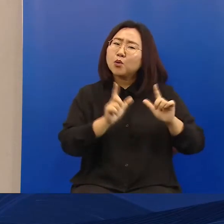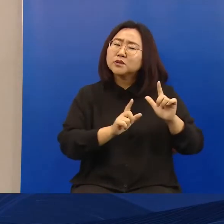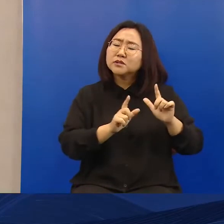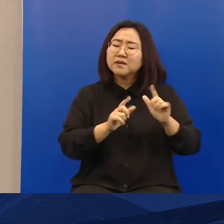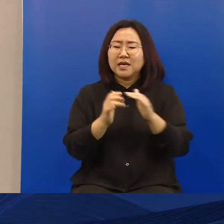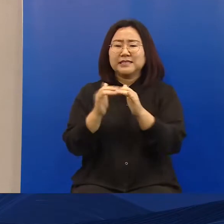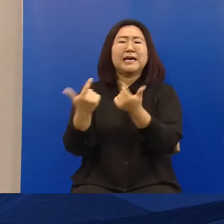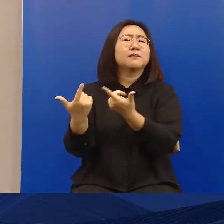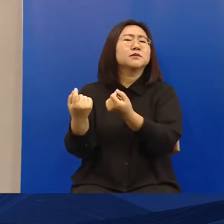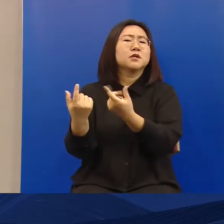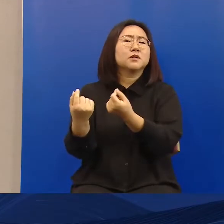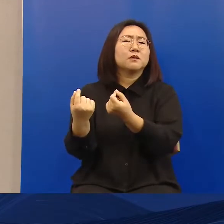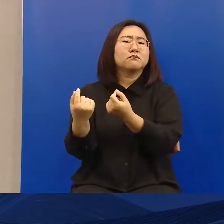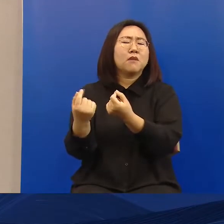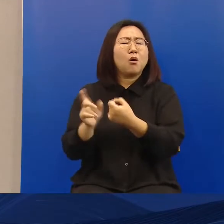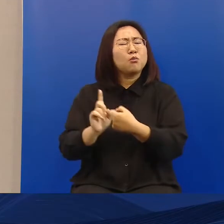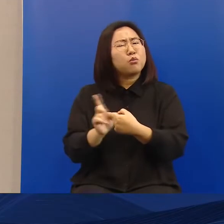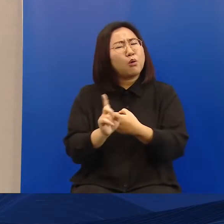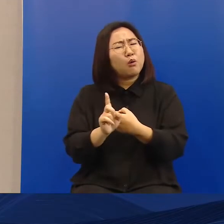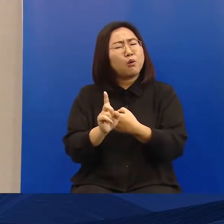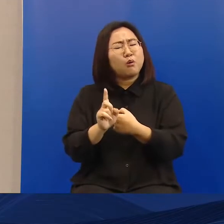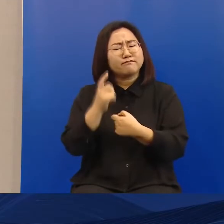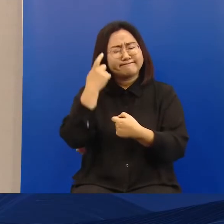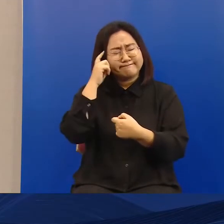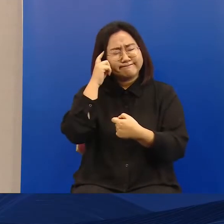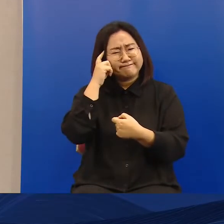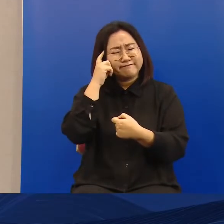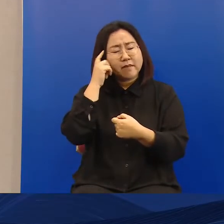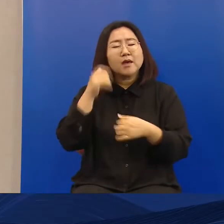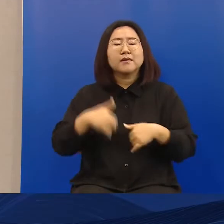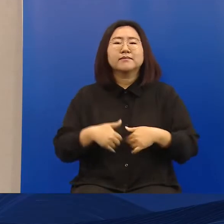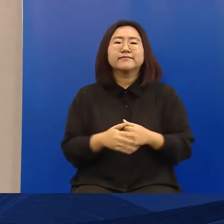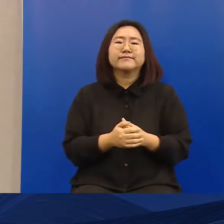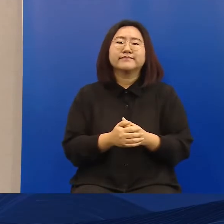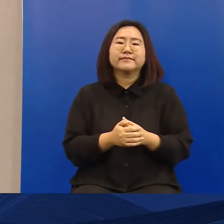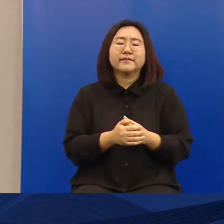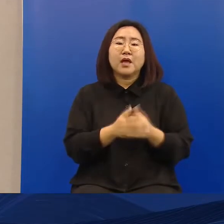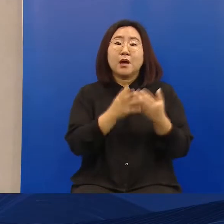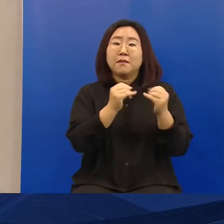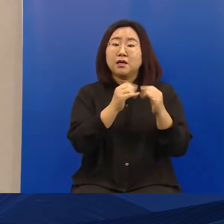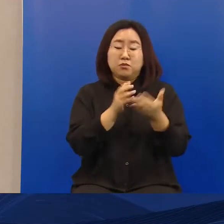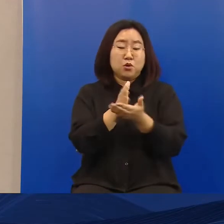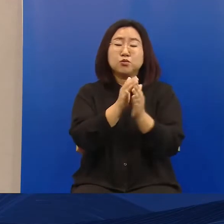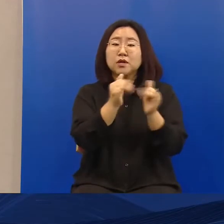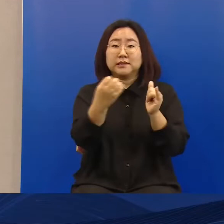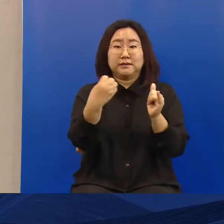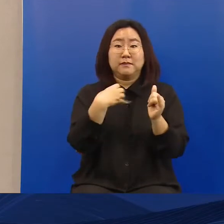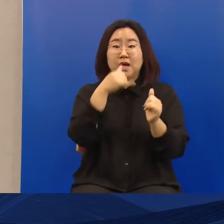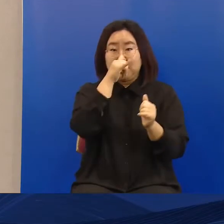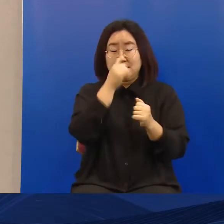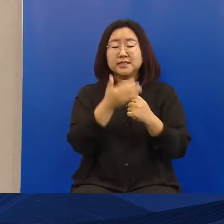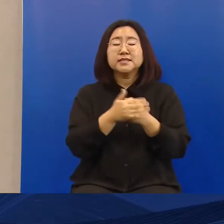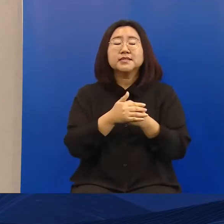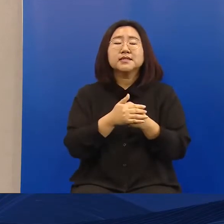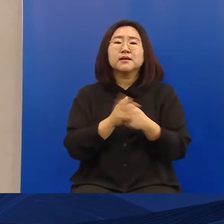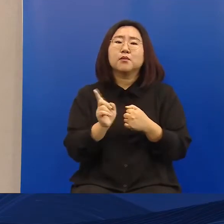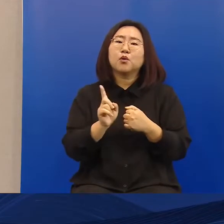살아가는 거냐, 이 문제부터 우리가 생각해 볼 필요가 있을 것 같습니다. 많은 전문가들도